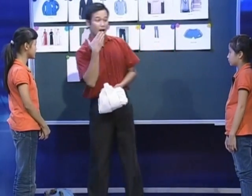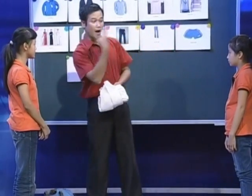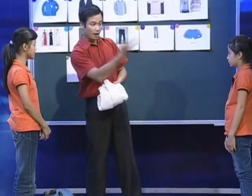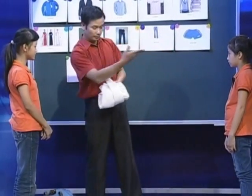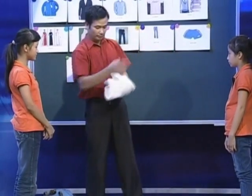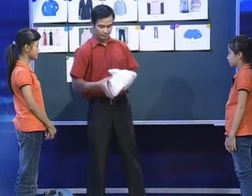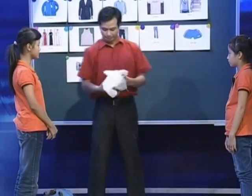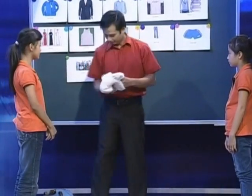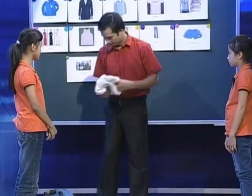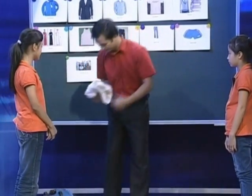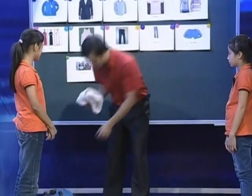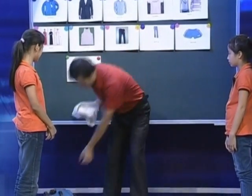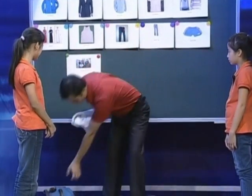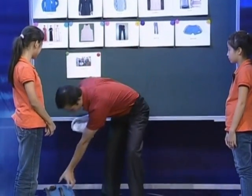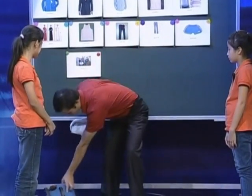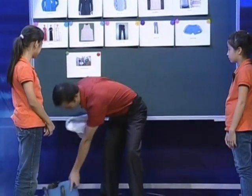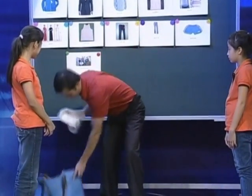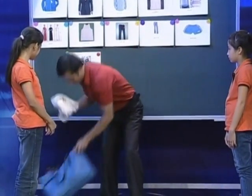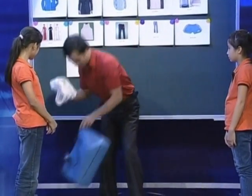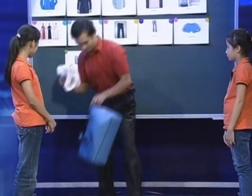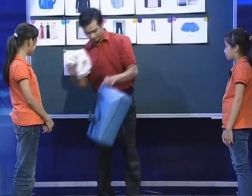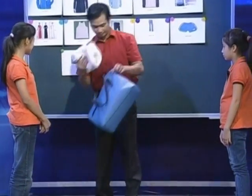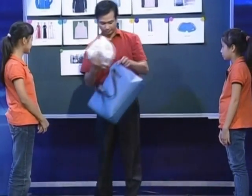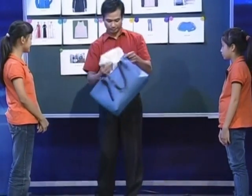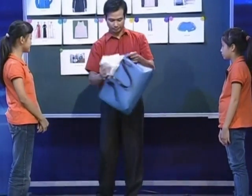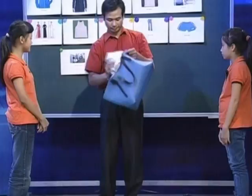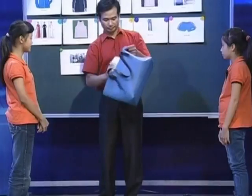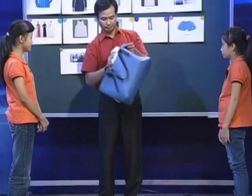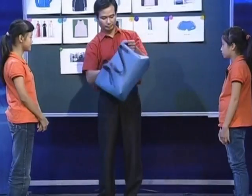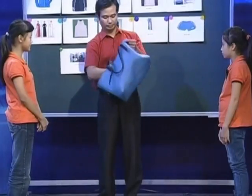Bây giờ chúng ta sẽ đổi vai nhé. Các em hãy cùng quan sát động tác của thầy.